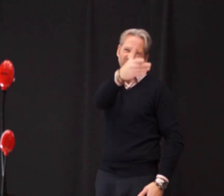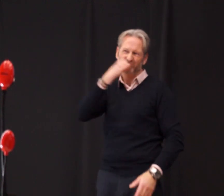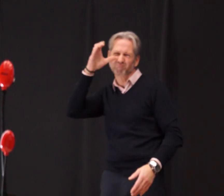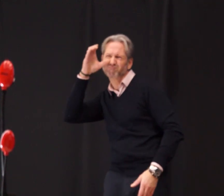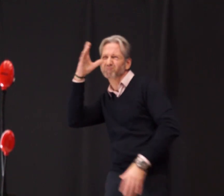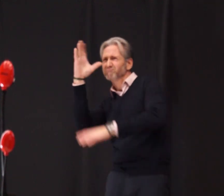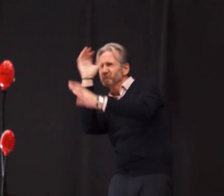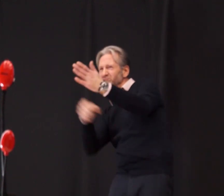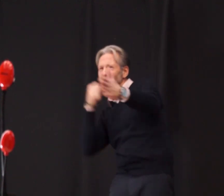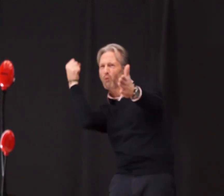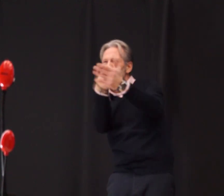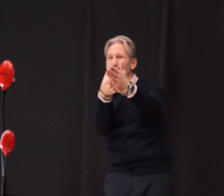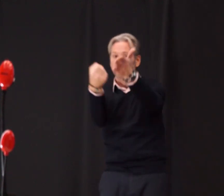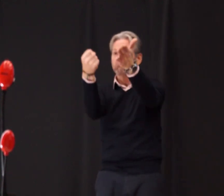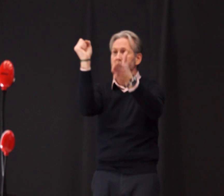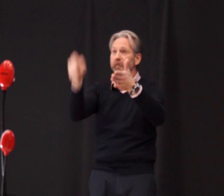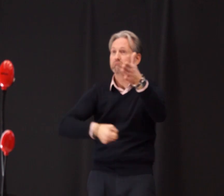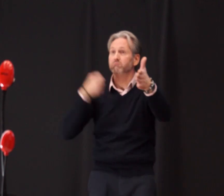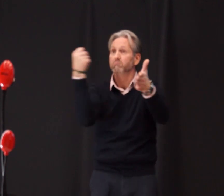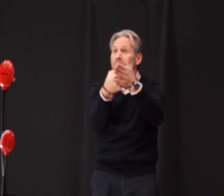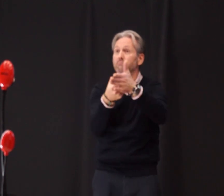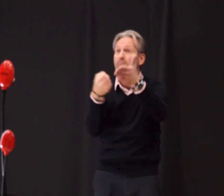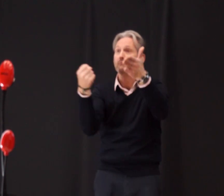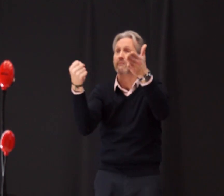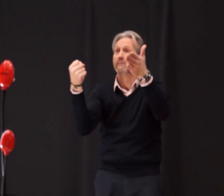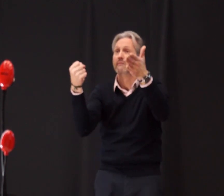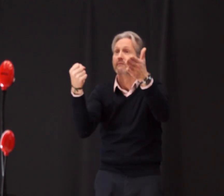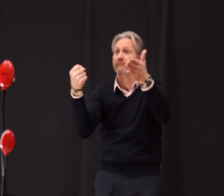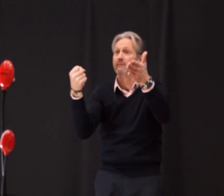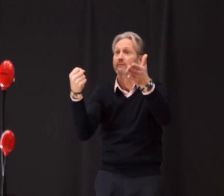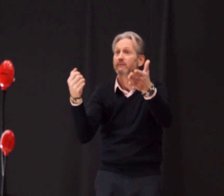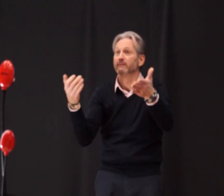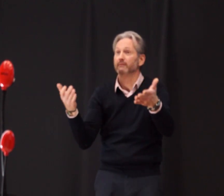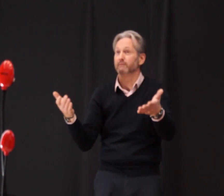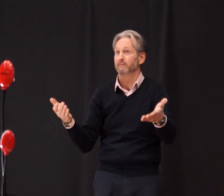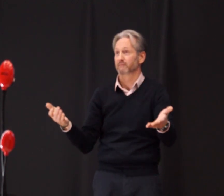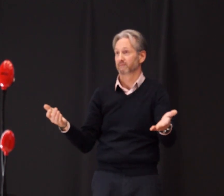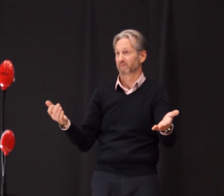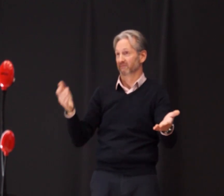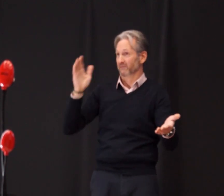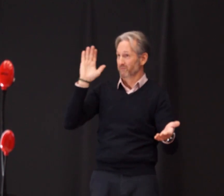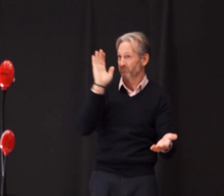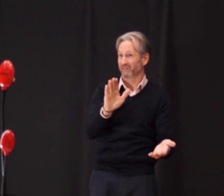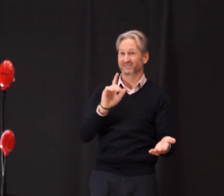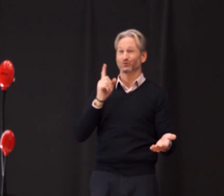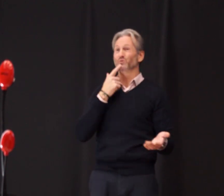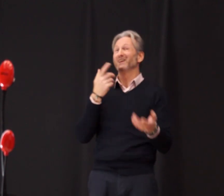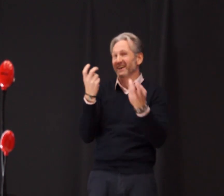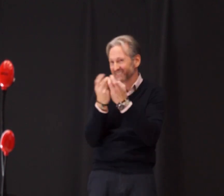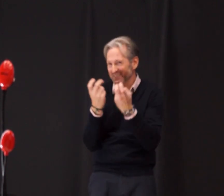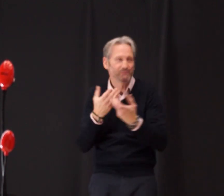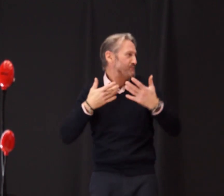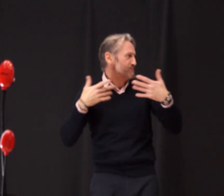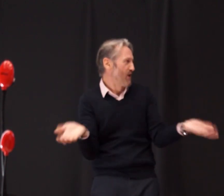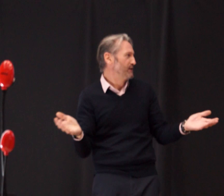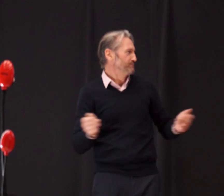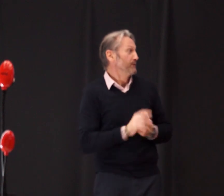signes ? Merci à vous, merci pour votre écoute. Et ce, jusqu'au bout, c'est vraiment un signe propre à la langue des signes.